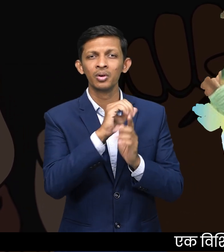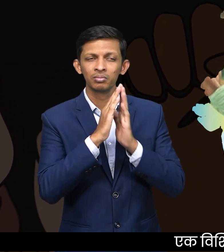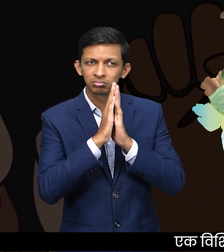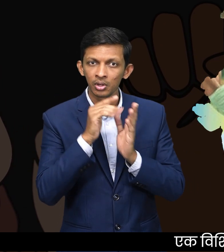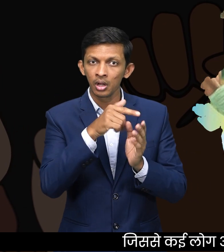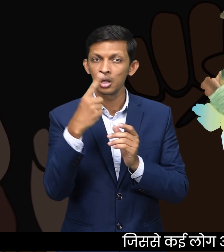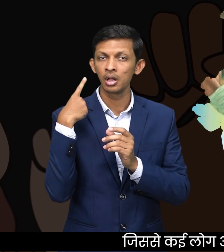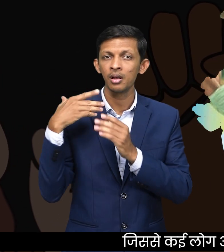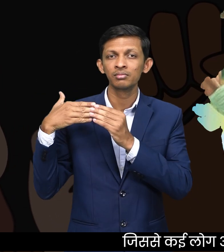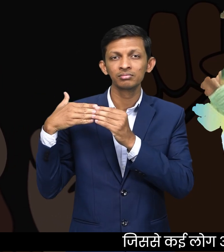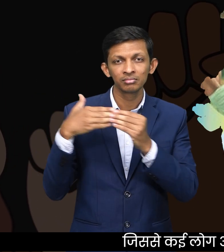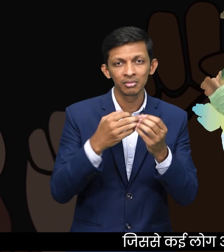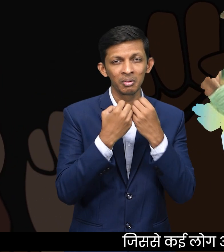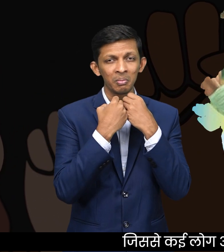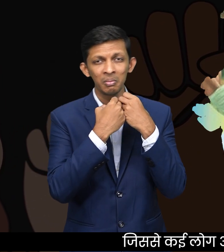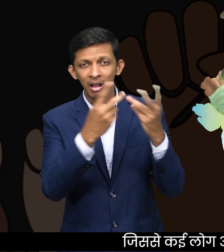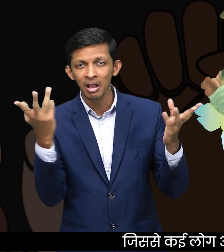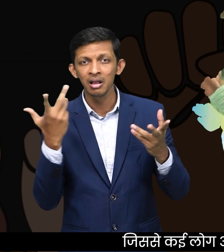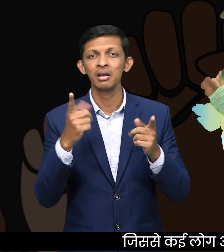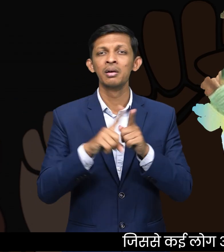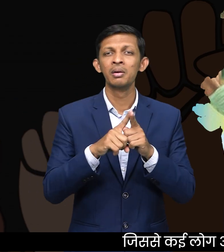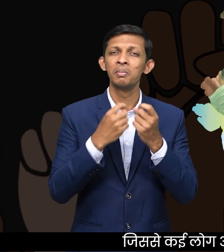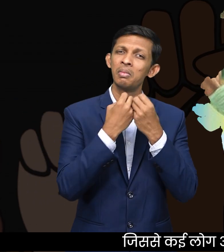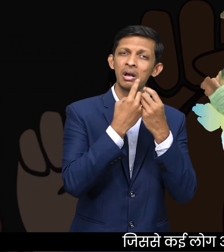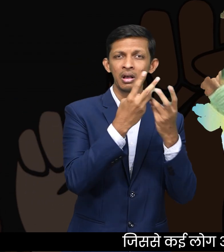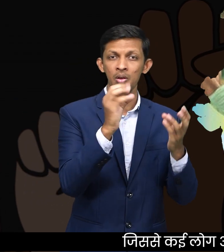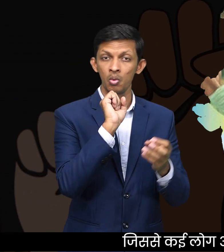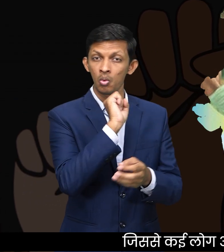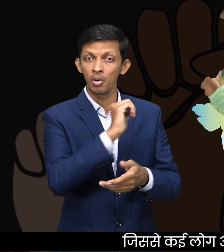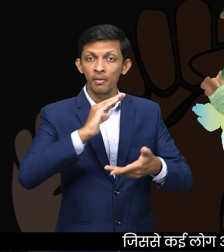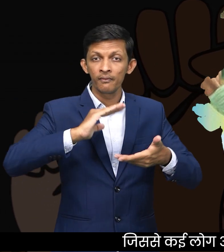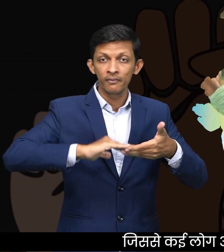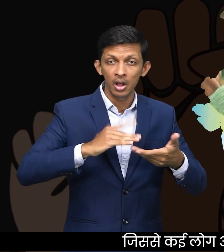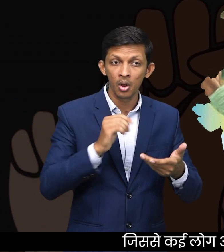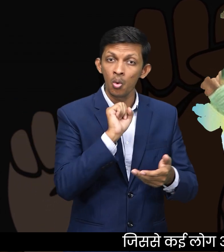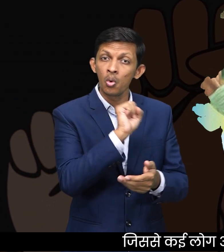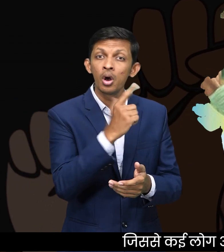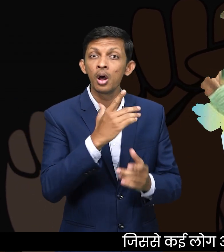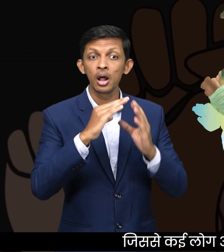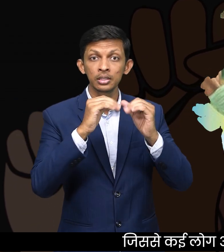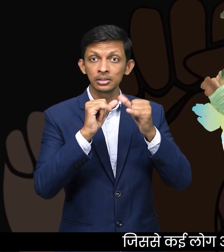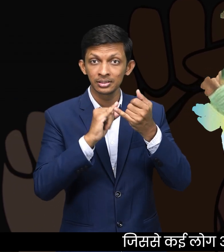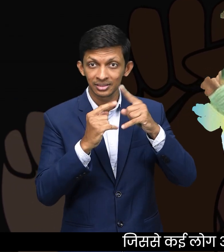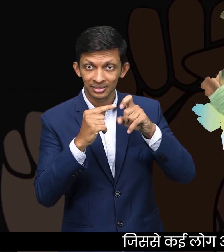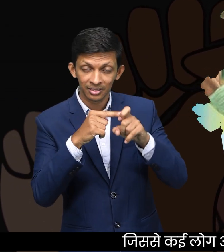हैं, जिससे कई लोग अपनी जाति के भीतर विवाह करते हैं।